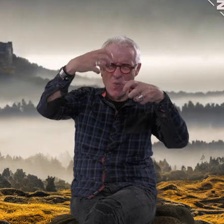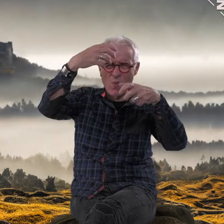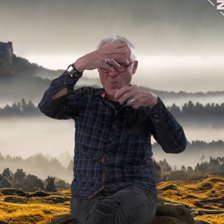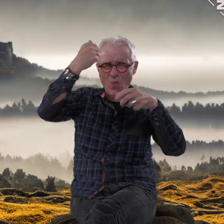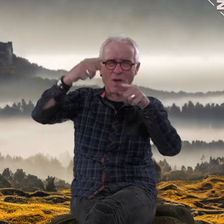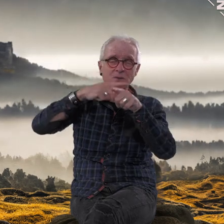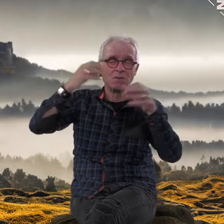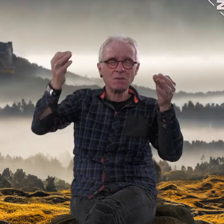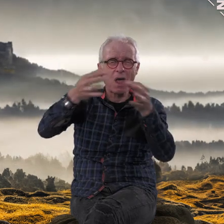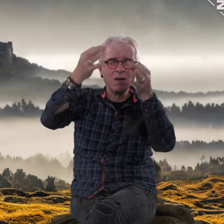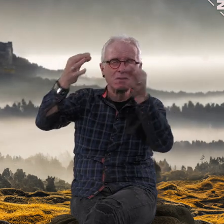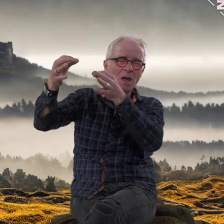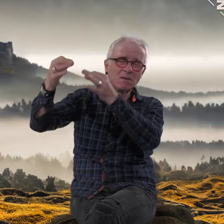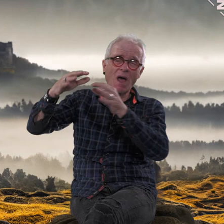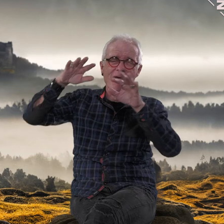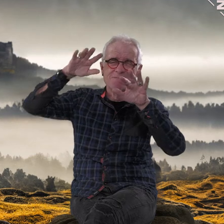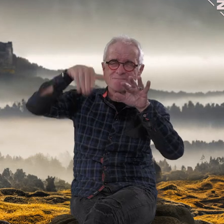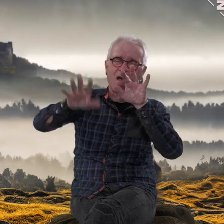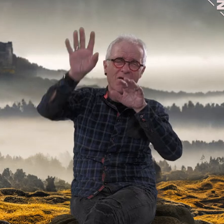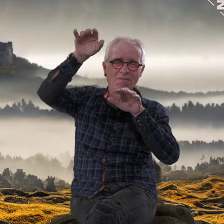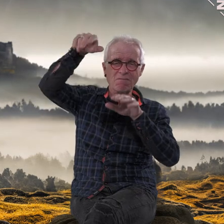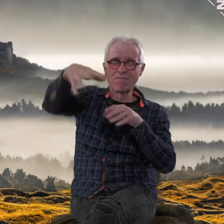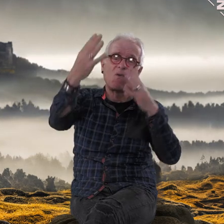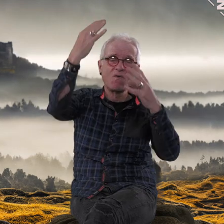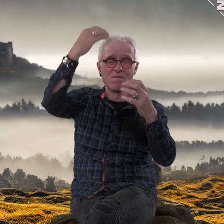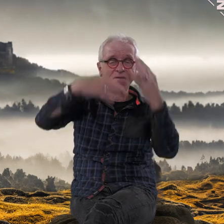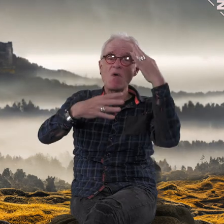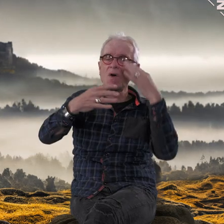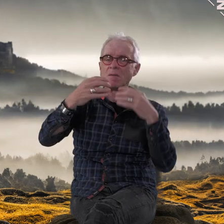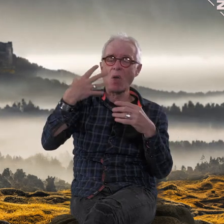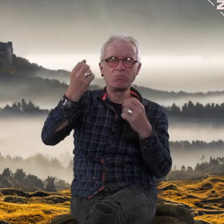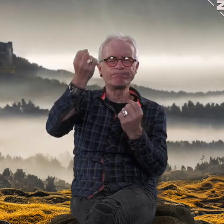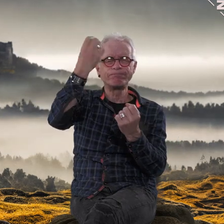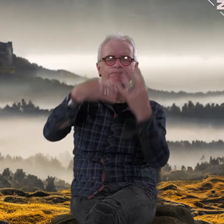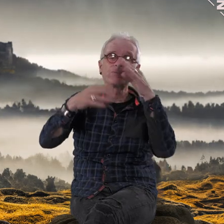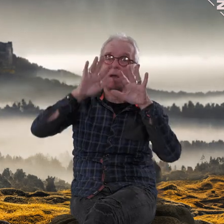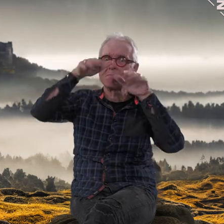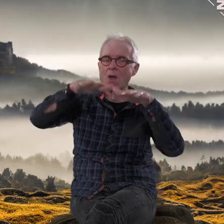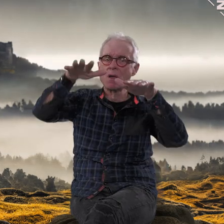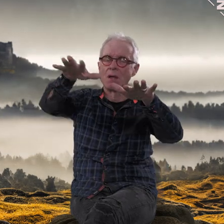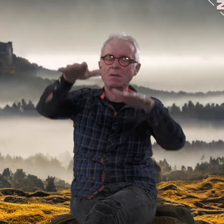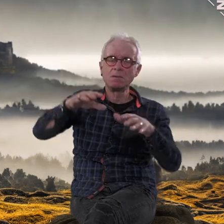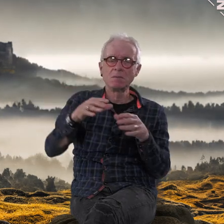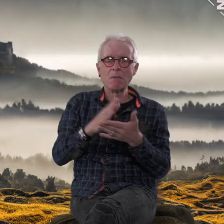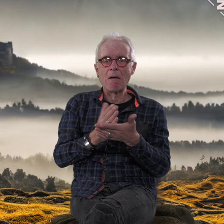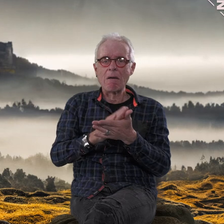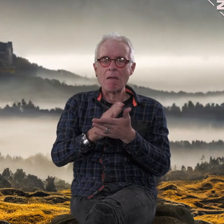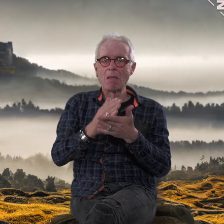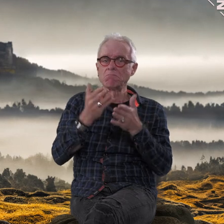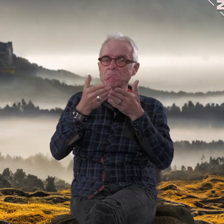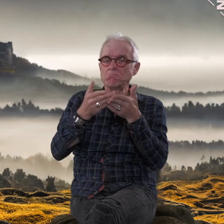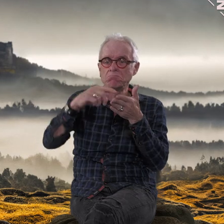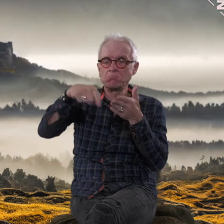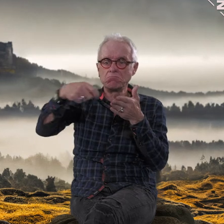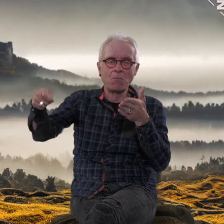ça et là déchiré par la blancheur des vagues qui bondissaient. Après une minute d'hésitation, Julien dénoit la mare, l'eau tout de